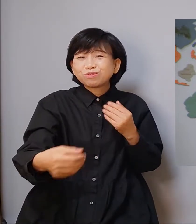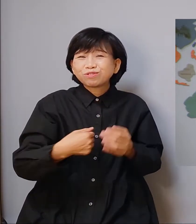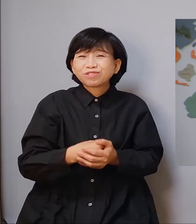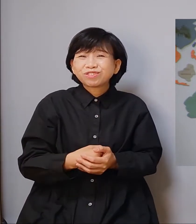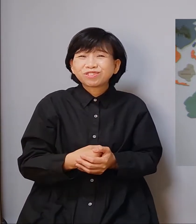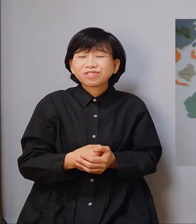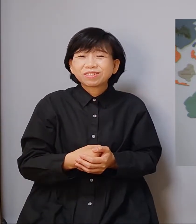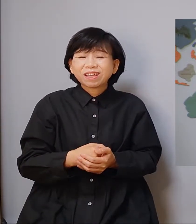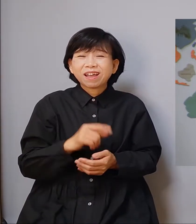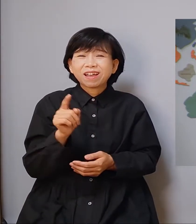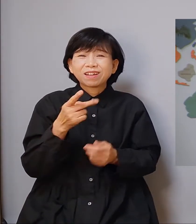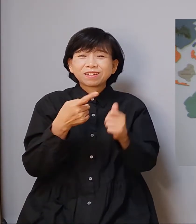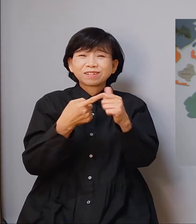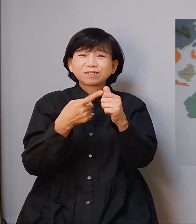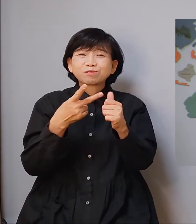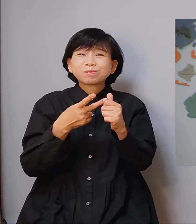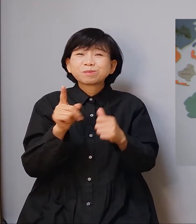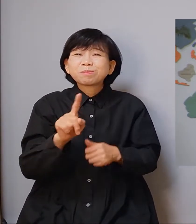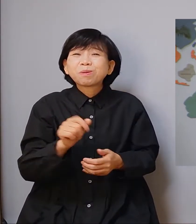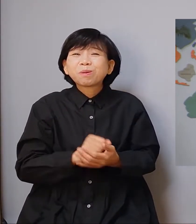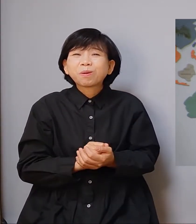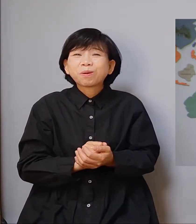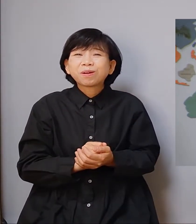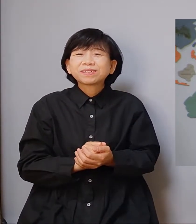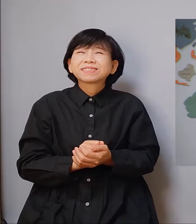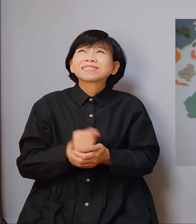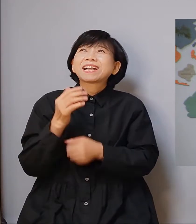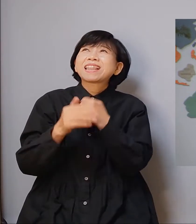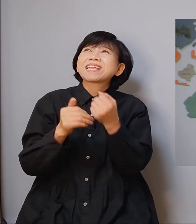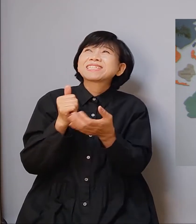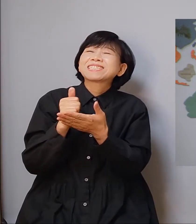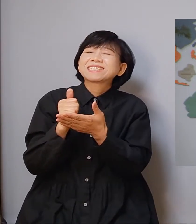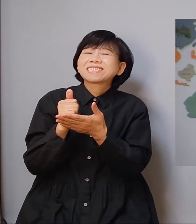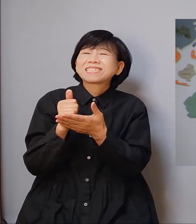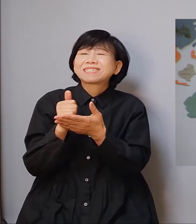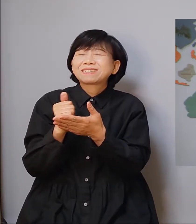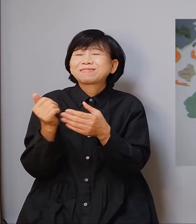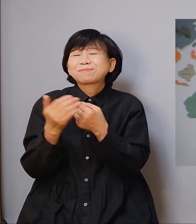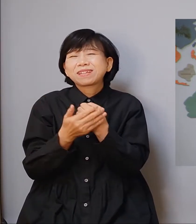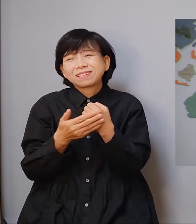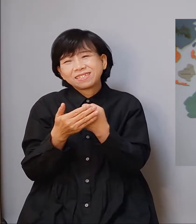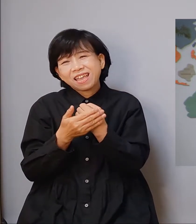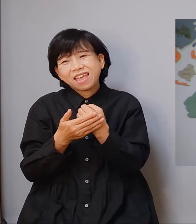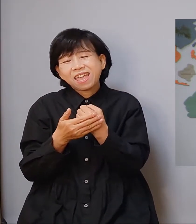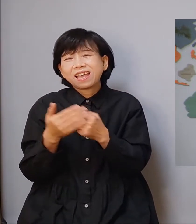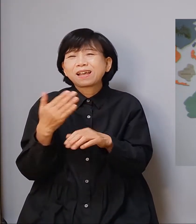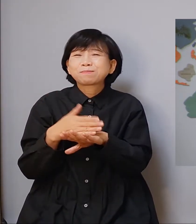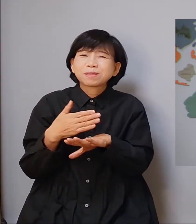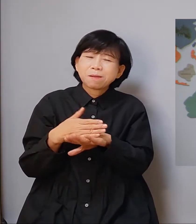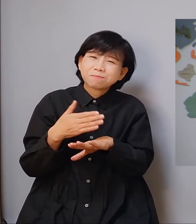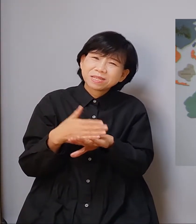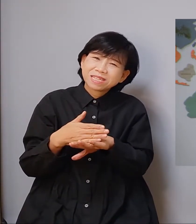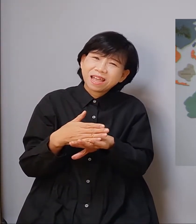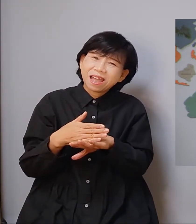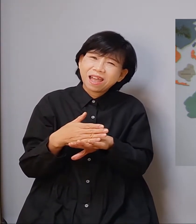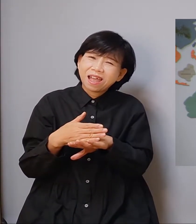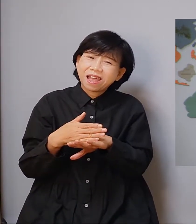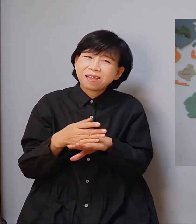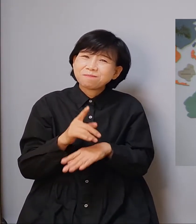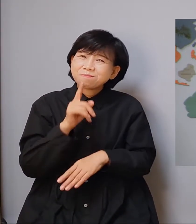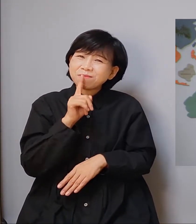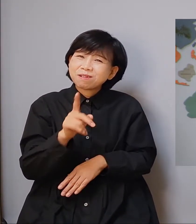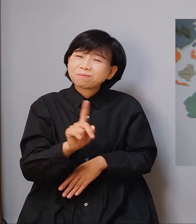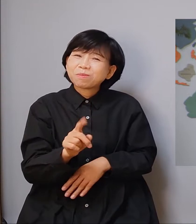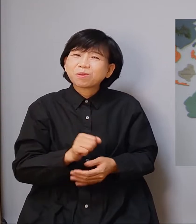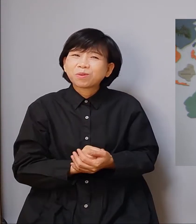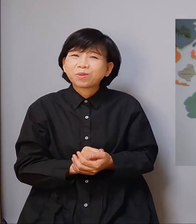하나님 찾으면서 그래도 하나님의 은혜라고, 그래도 감사하다고 나올까요? 우리 안에 꽉